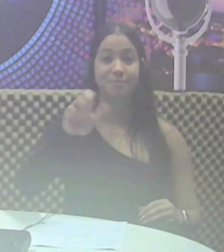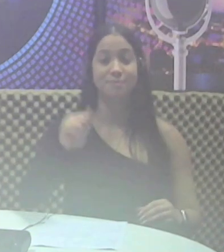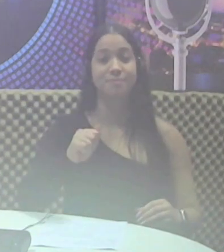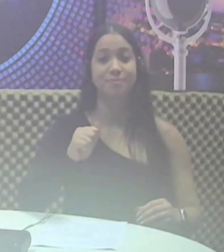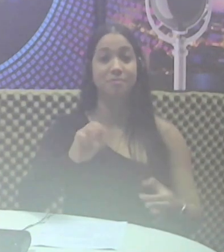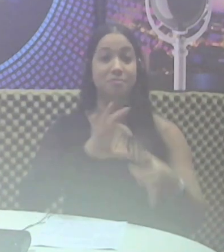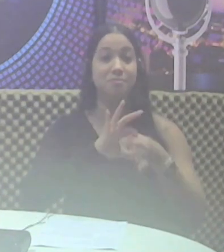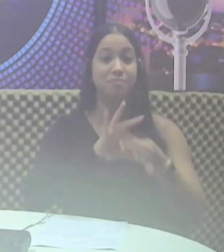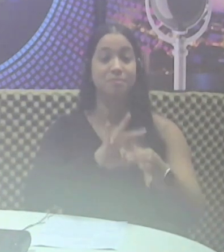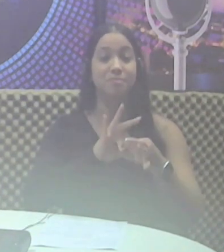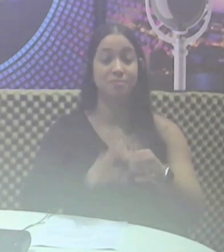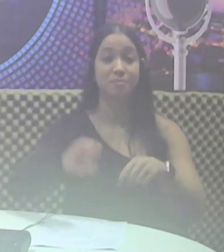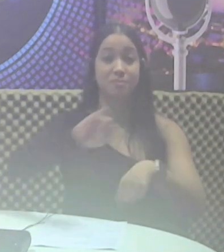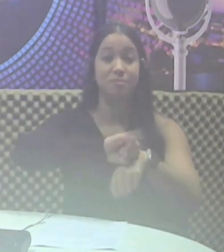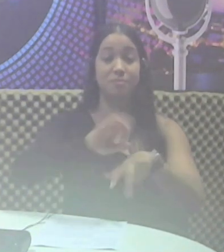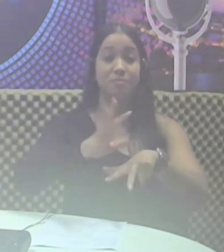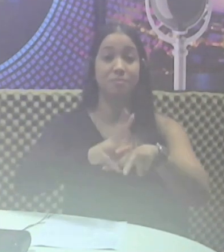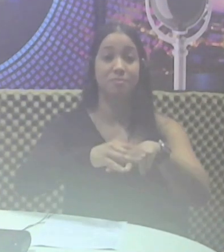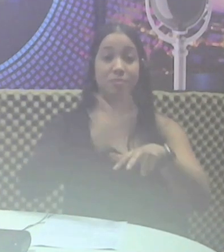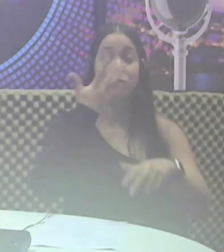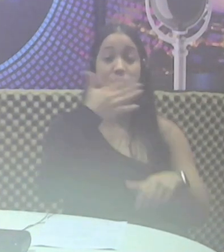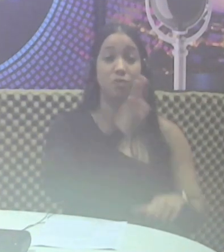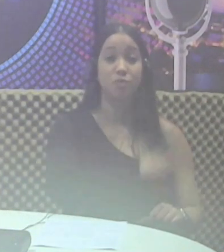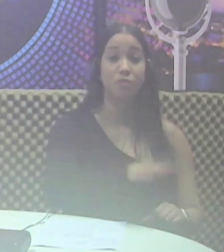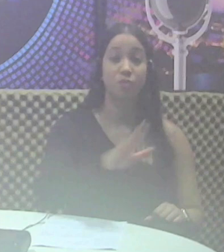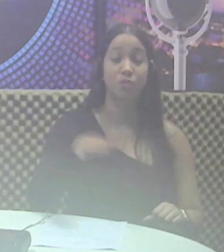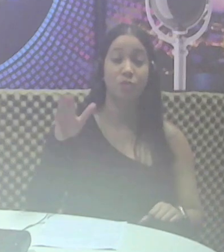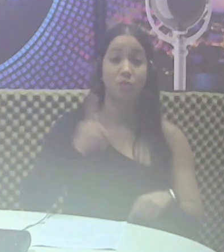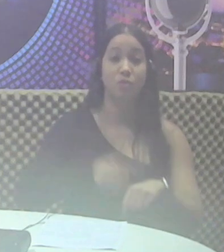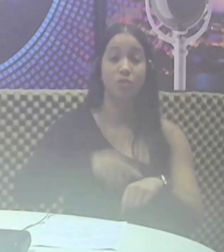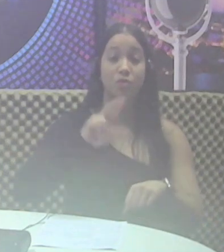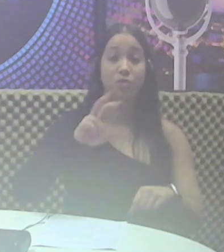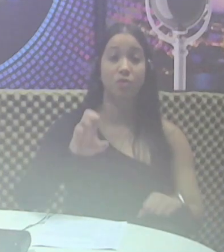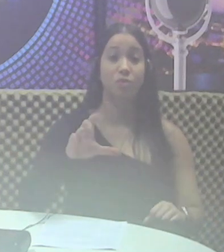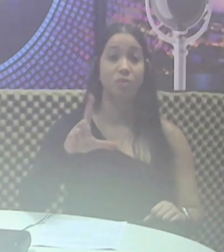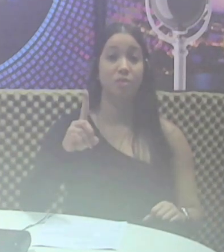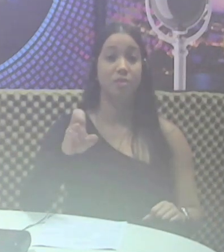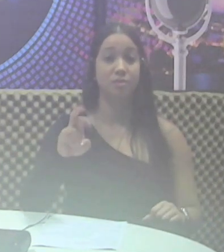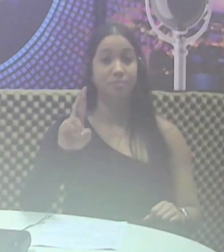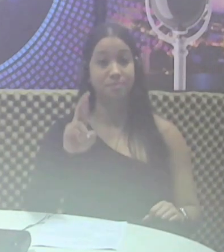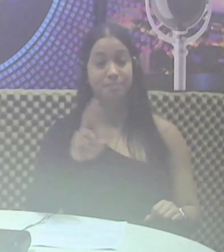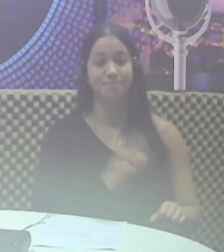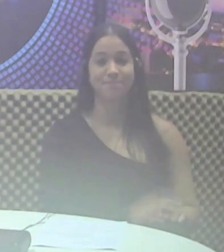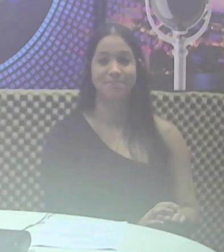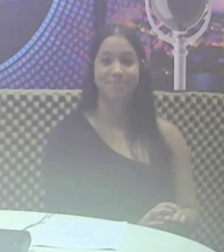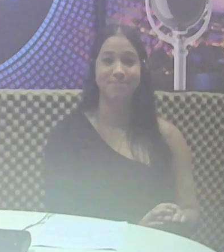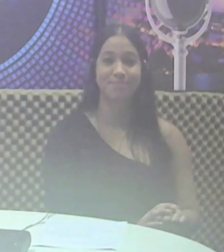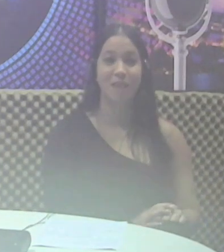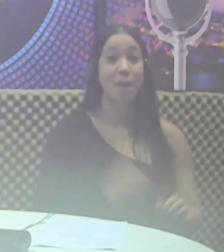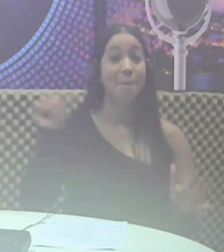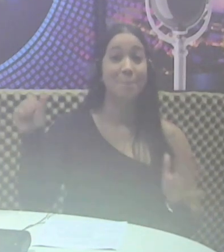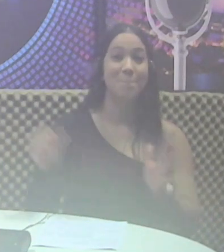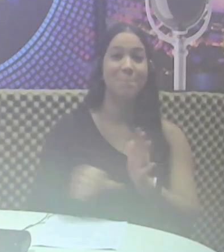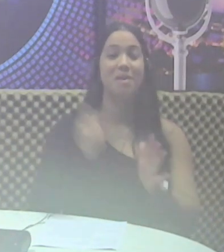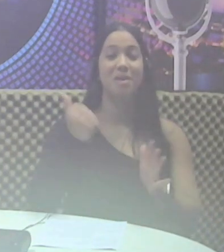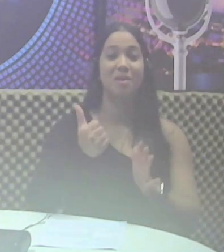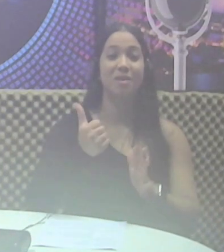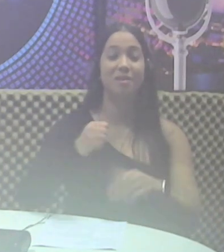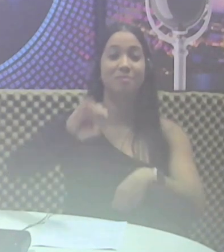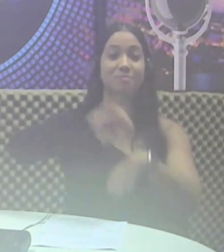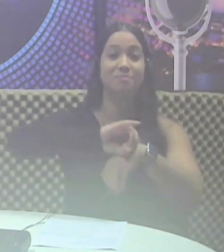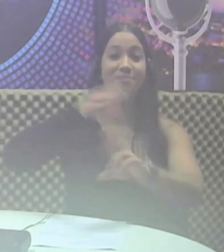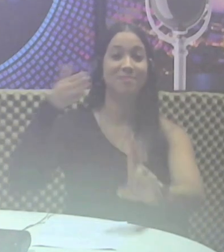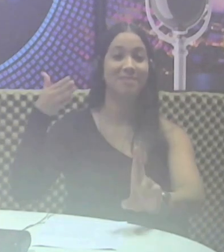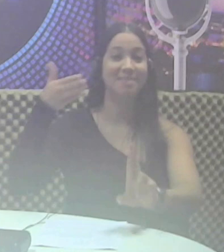ao Centro de Internação Pediátrico Dr. Helder Castro de Bastos e é o primeiro centro de referência